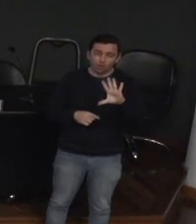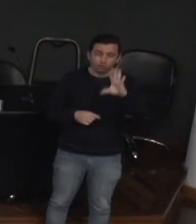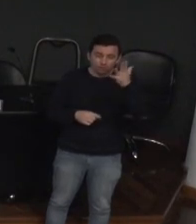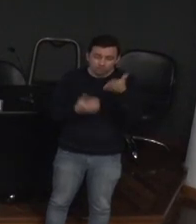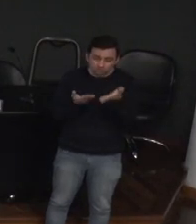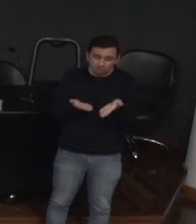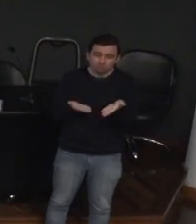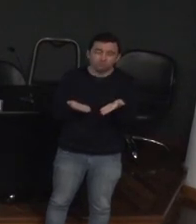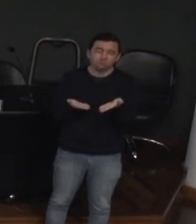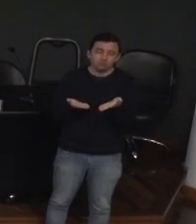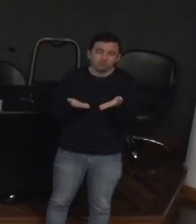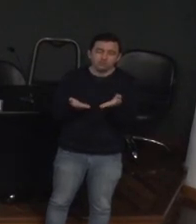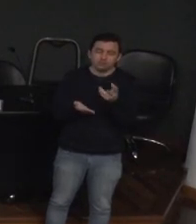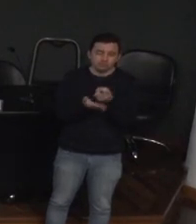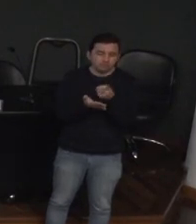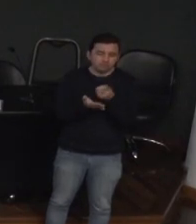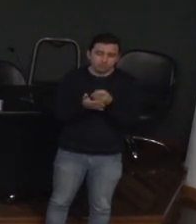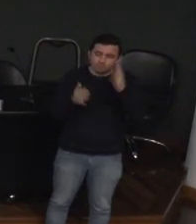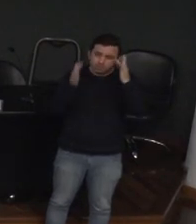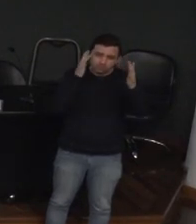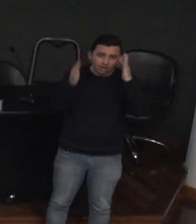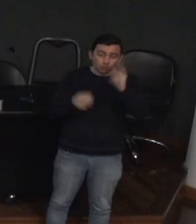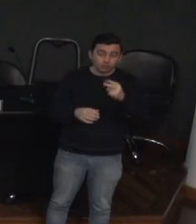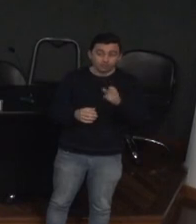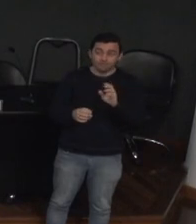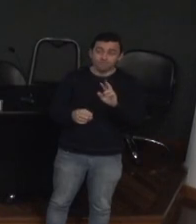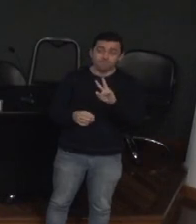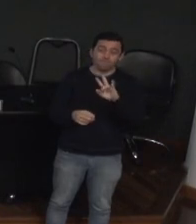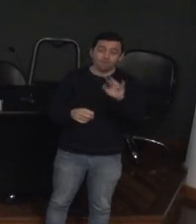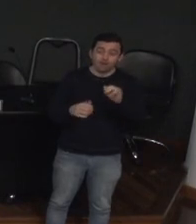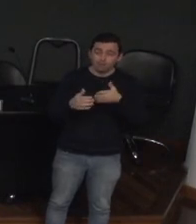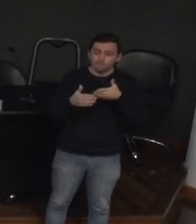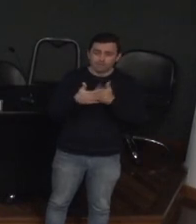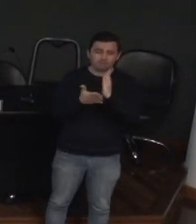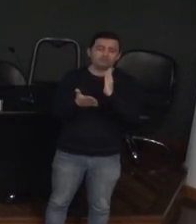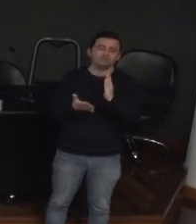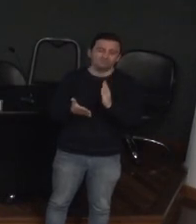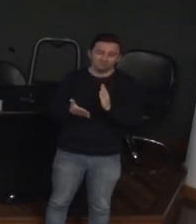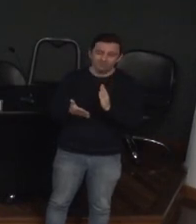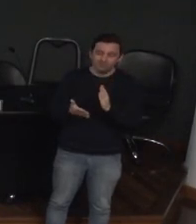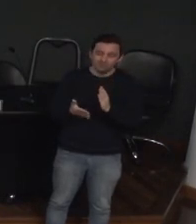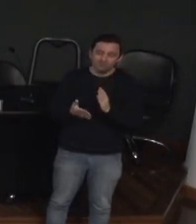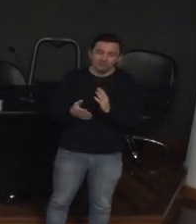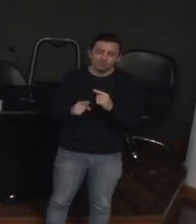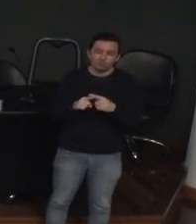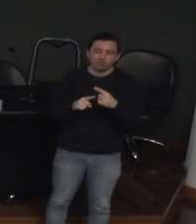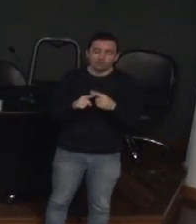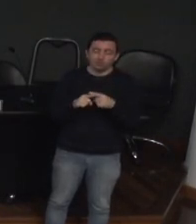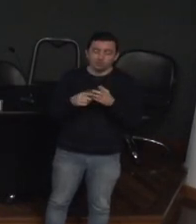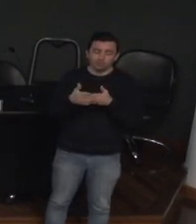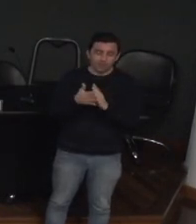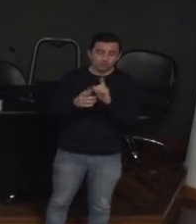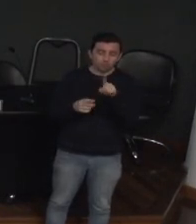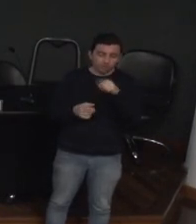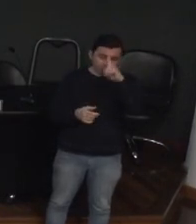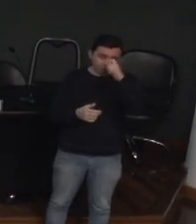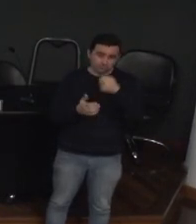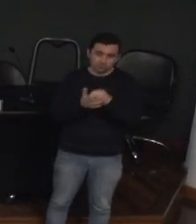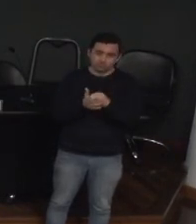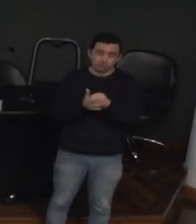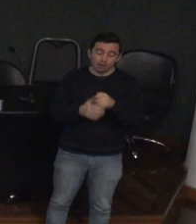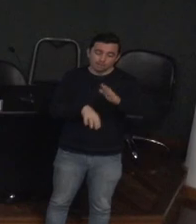você tem que pensar sempre na consequência que vai determinar o impacto. Né? Porque aqui, veja... o impacto é determinado pela